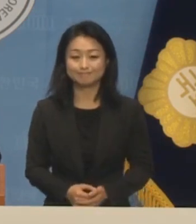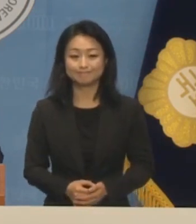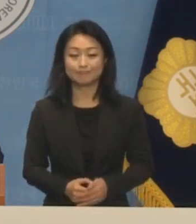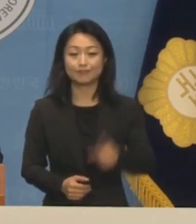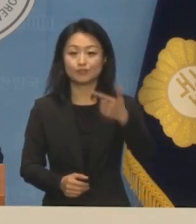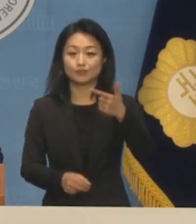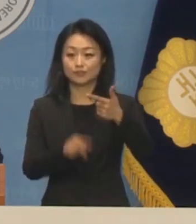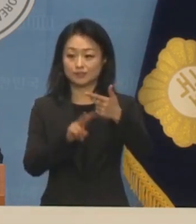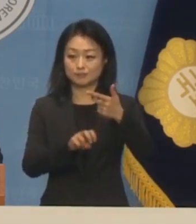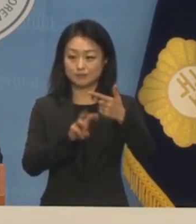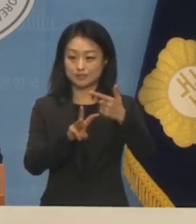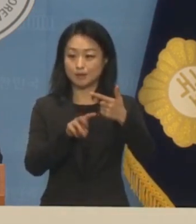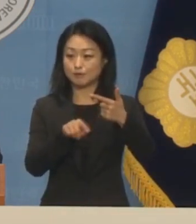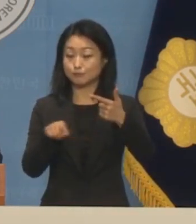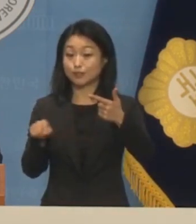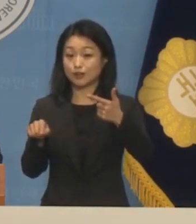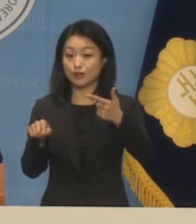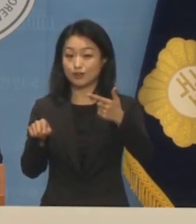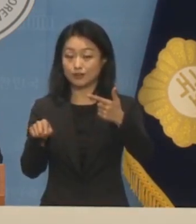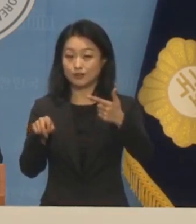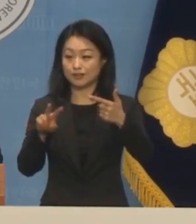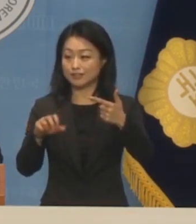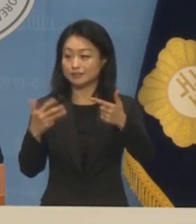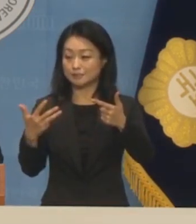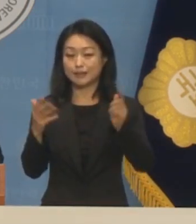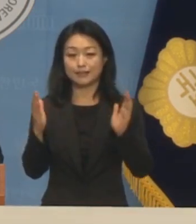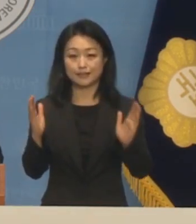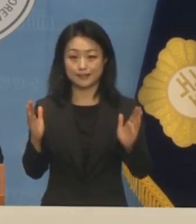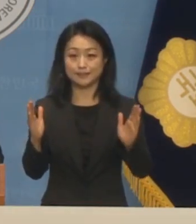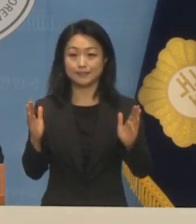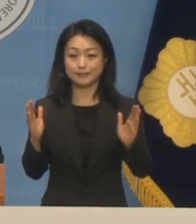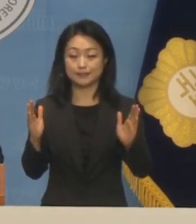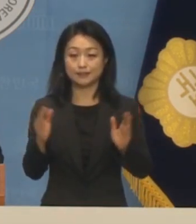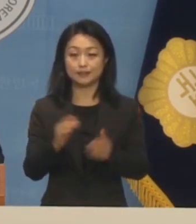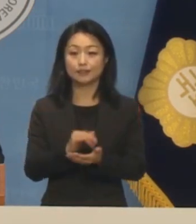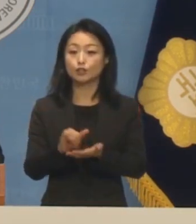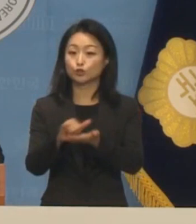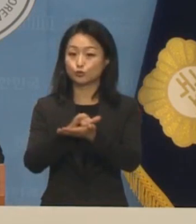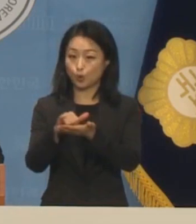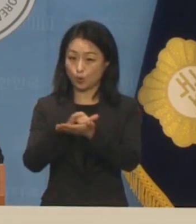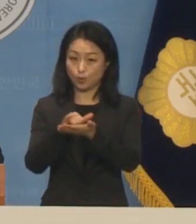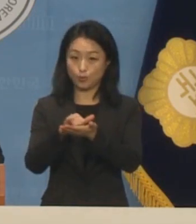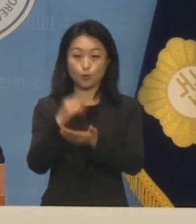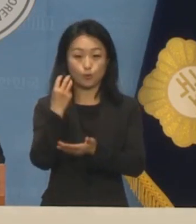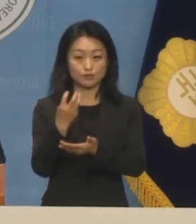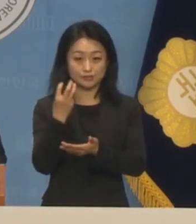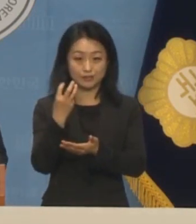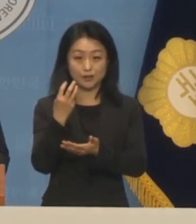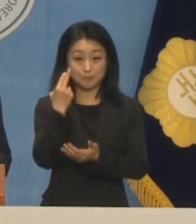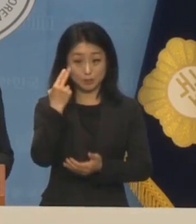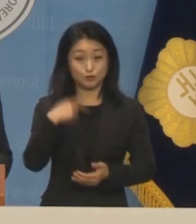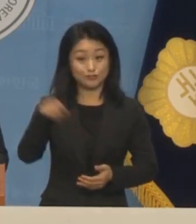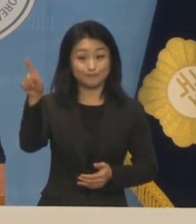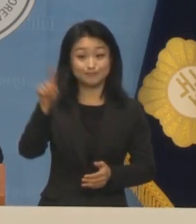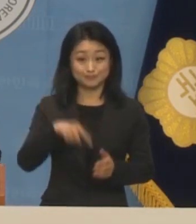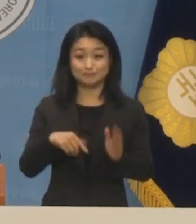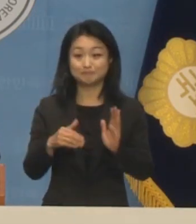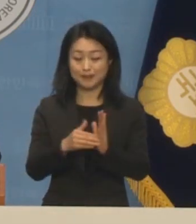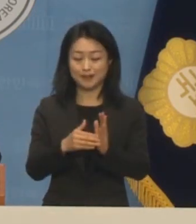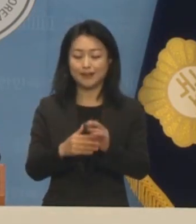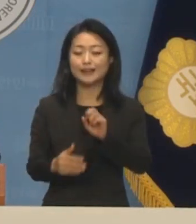6월 23일부터 28일까지 뉴욕과 워싱턴을 방문해서